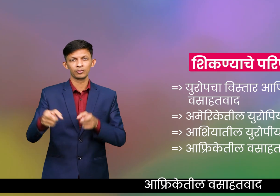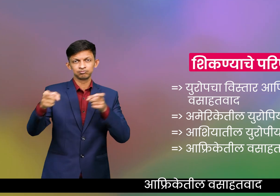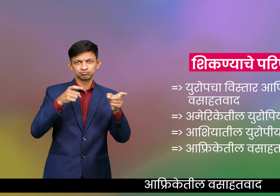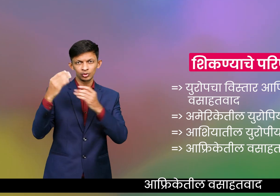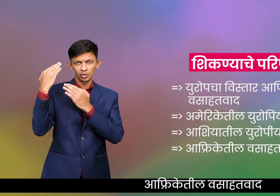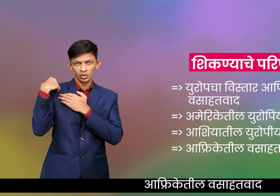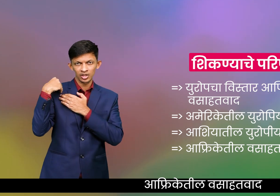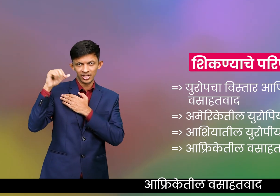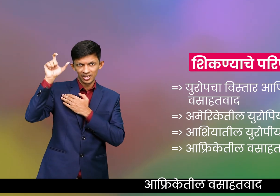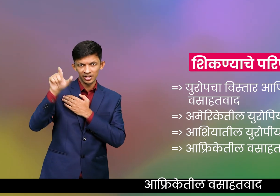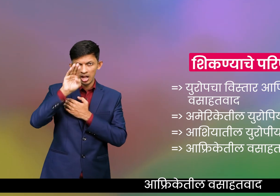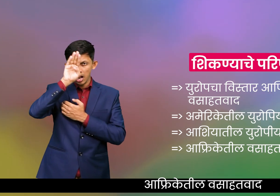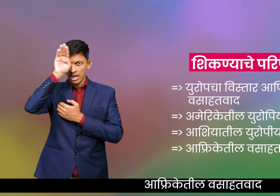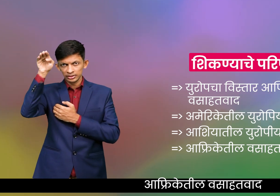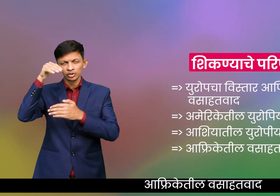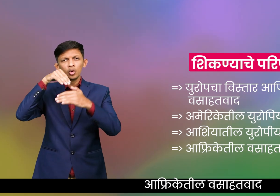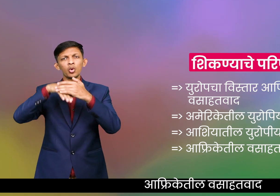आफ्रिकेतील वसाहतवाद.